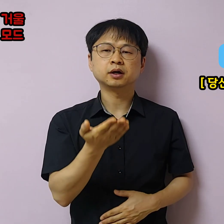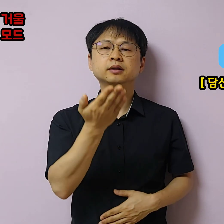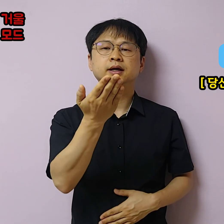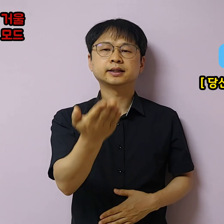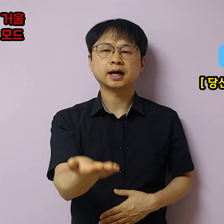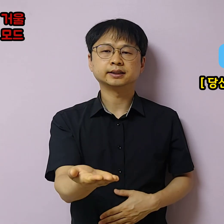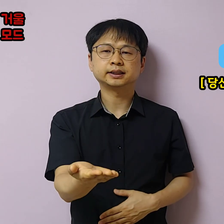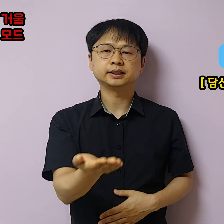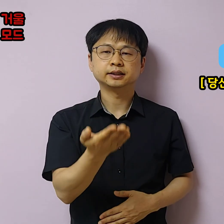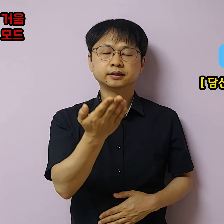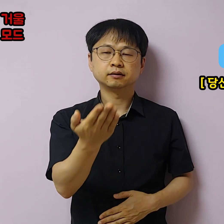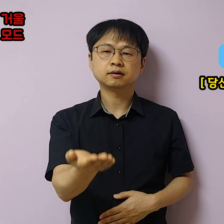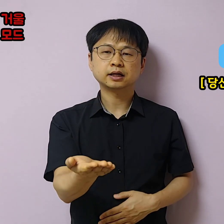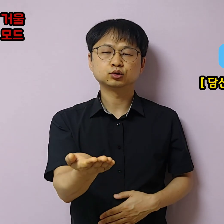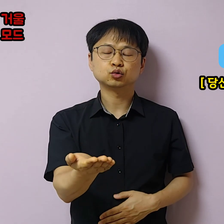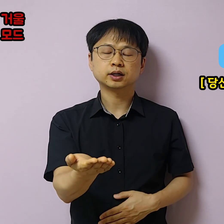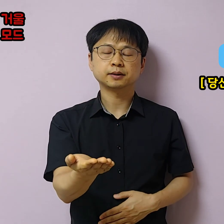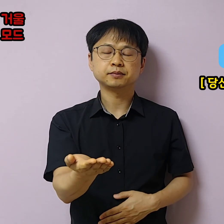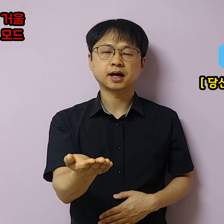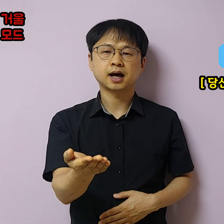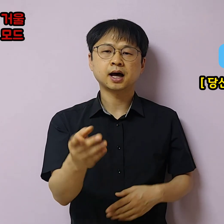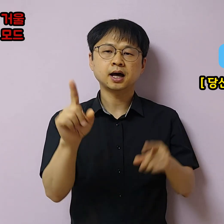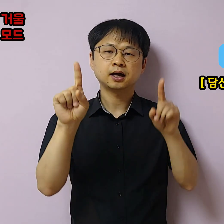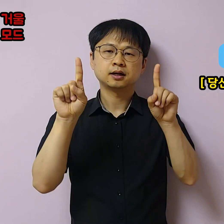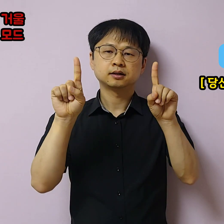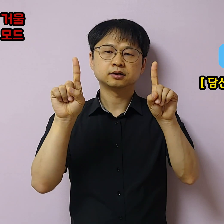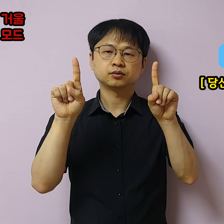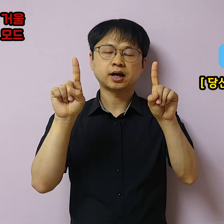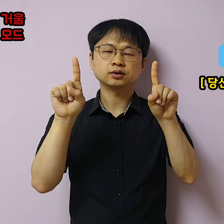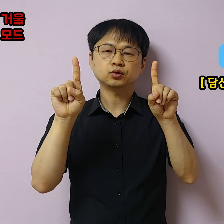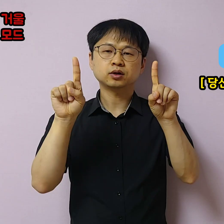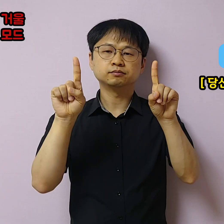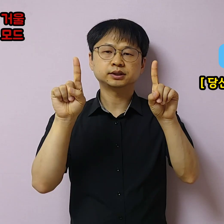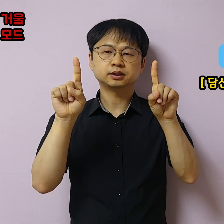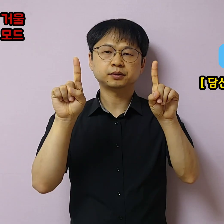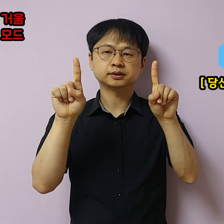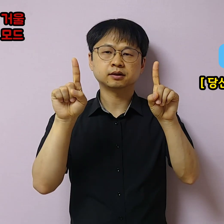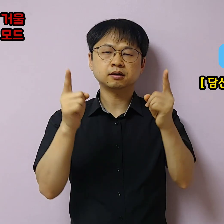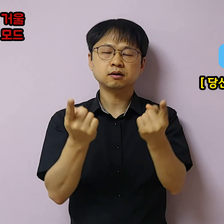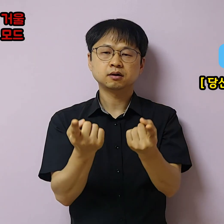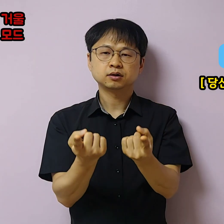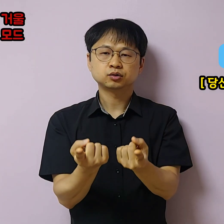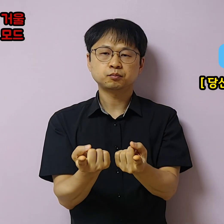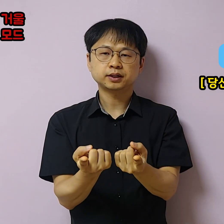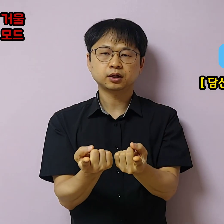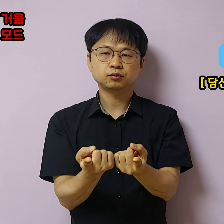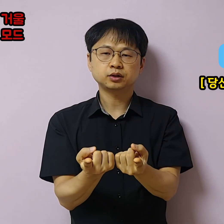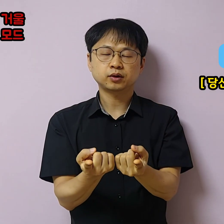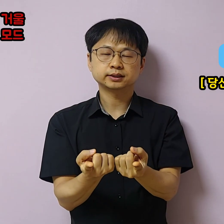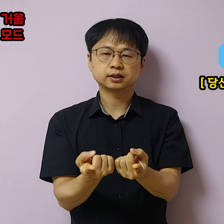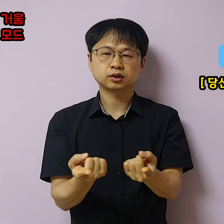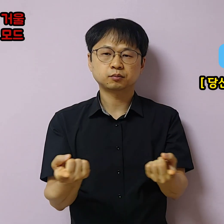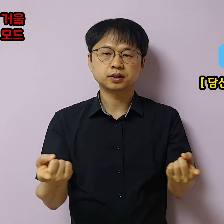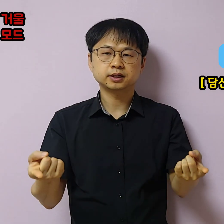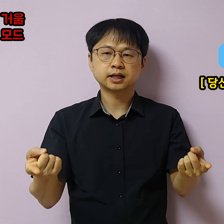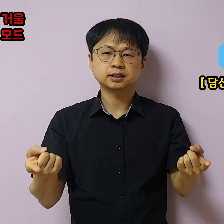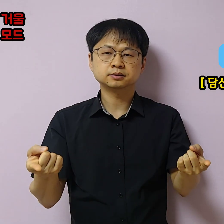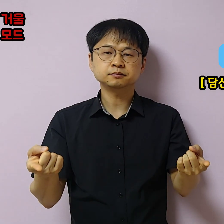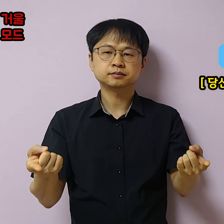주시면 당신, 너라는 수어가 됩니다. 그리고 양손 검지를 펴서 손바닥 위로 한 상태로 벌린 다음